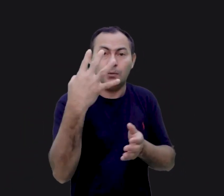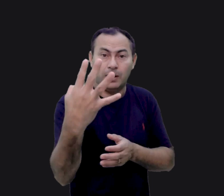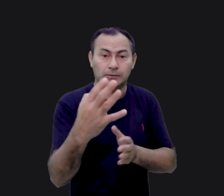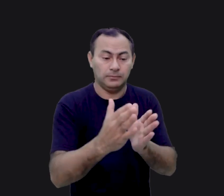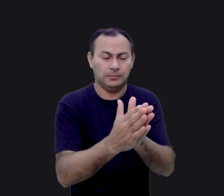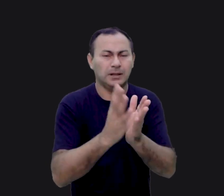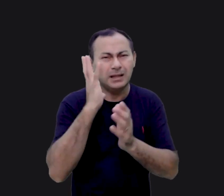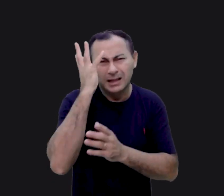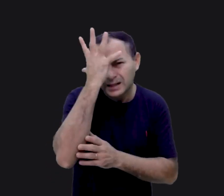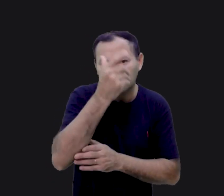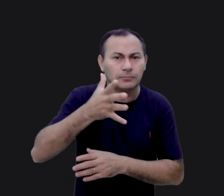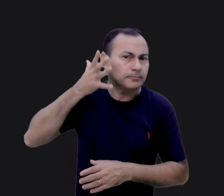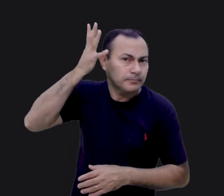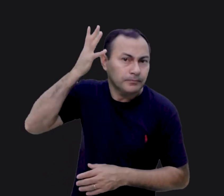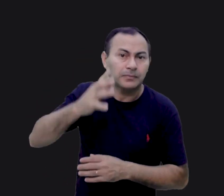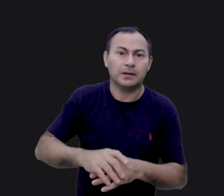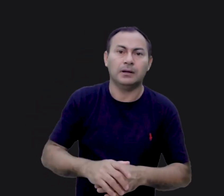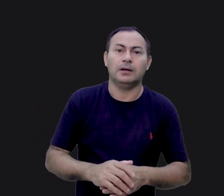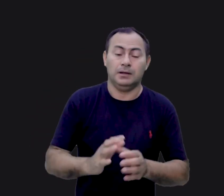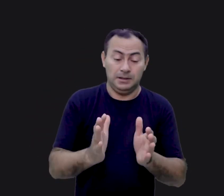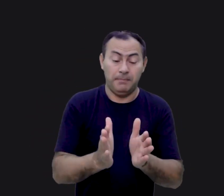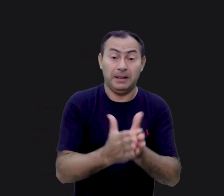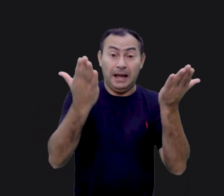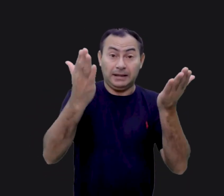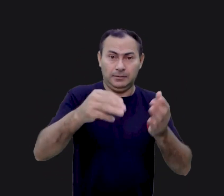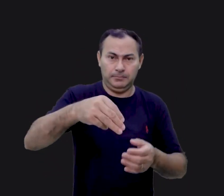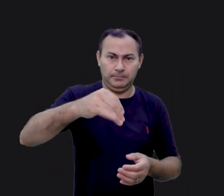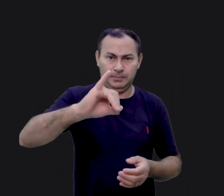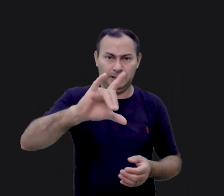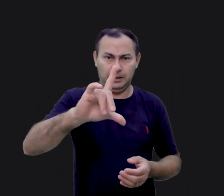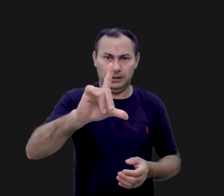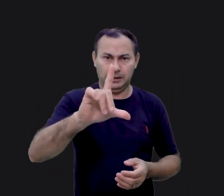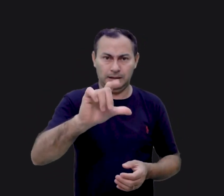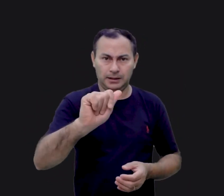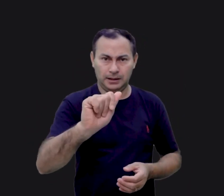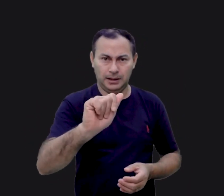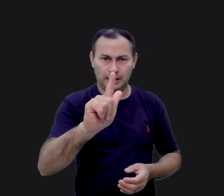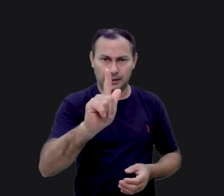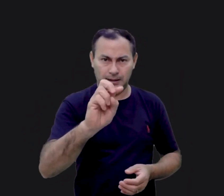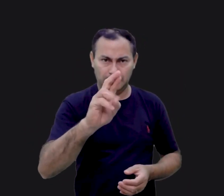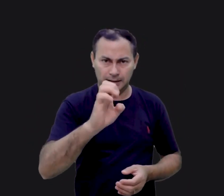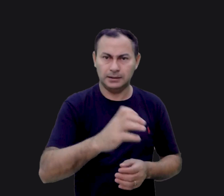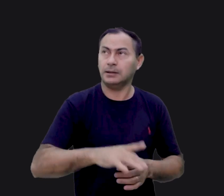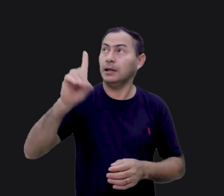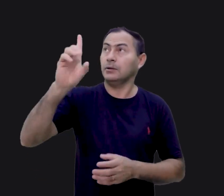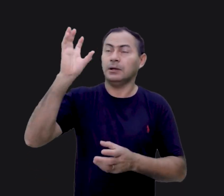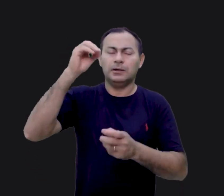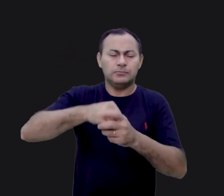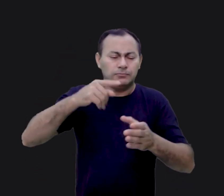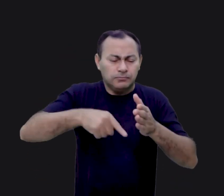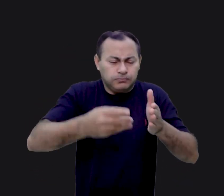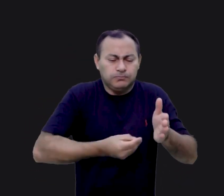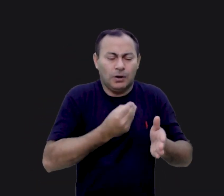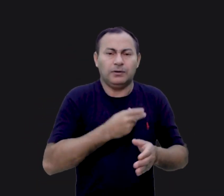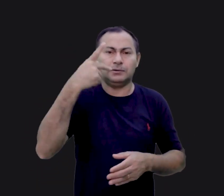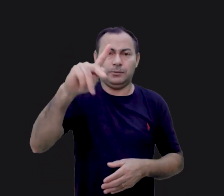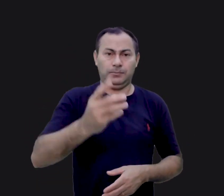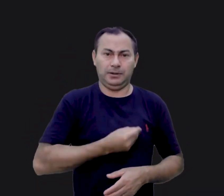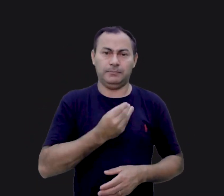4 nesse lindo sermão é que esses Milagres e Deus tenha um efeito profundo e eterno nas suas vidas e